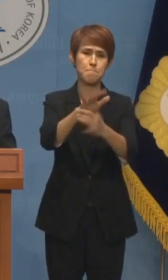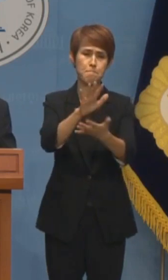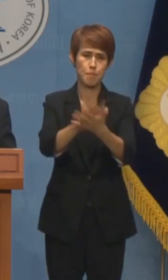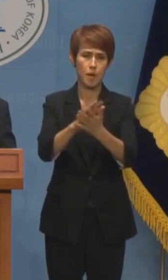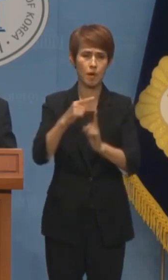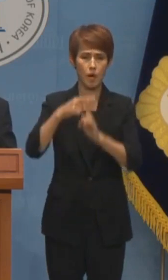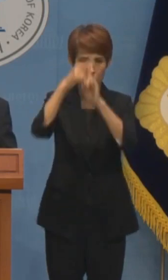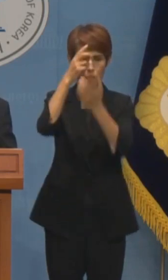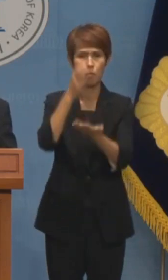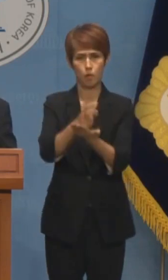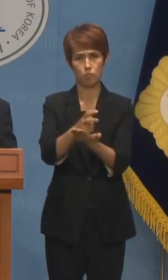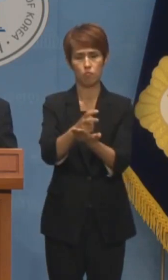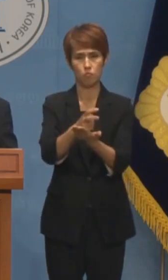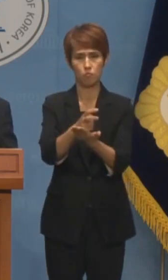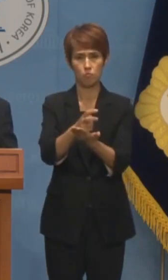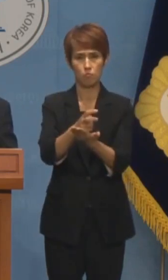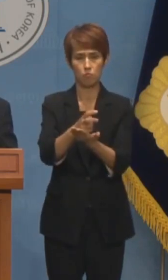법안이자